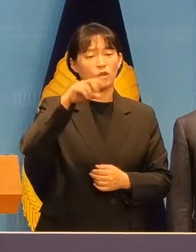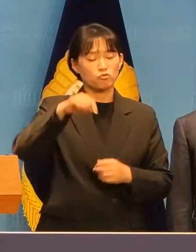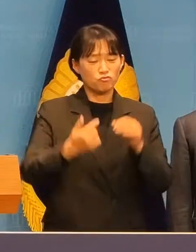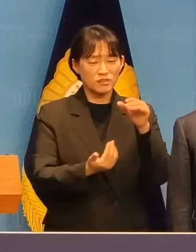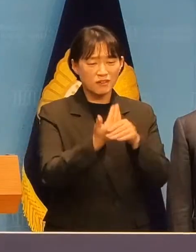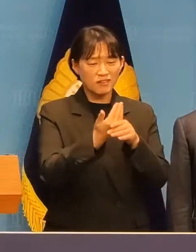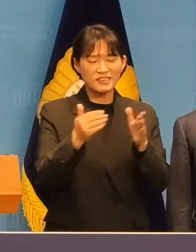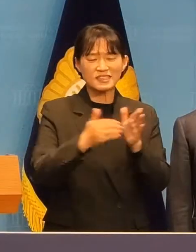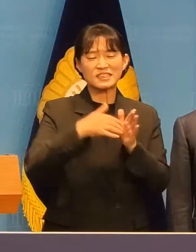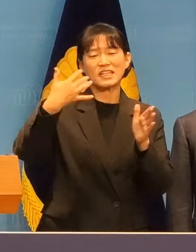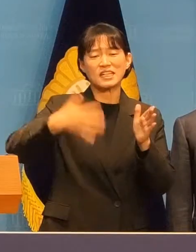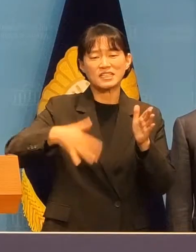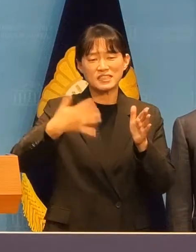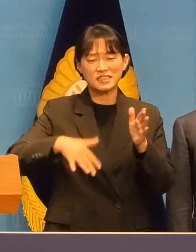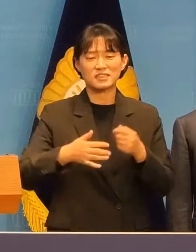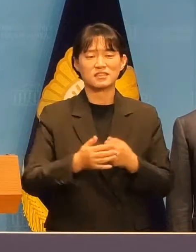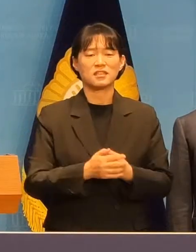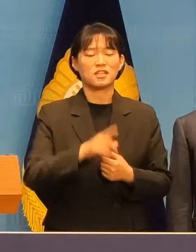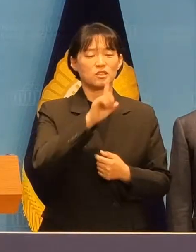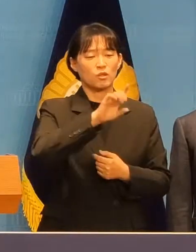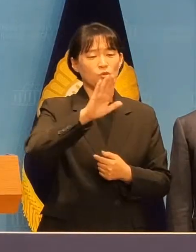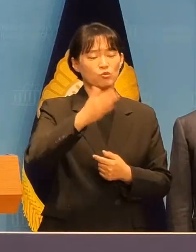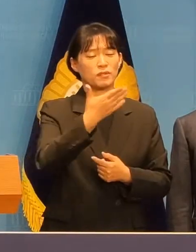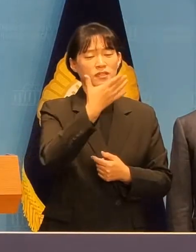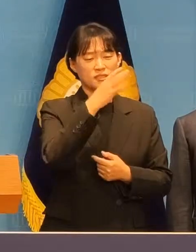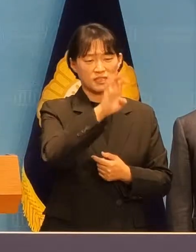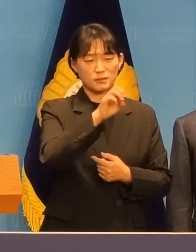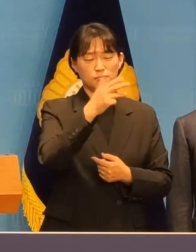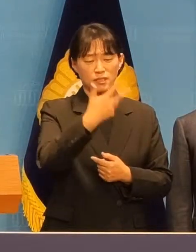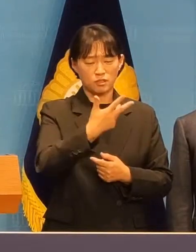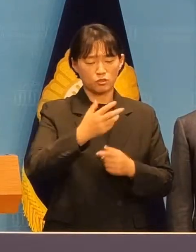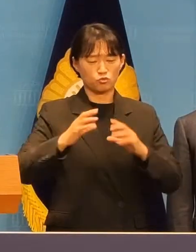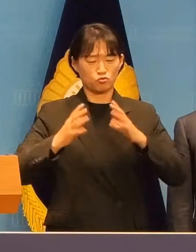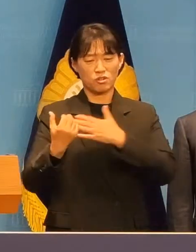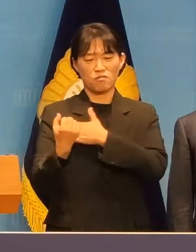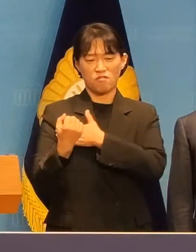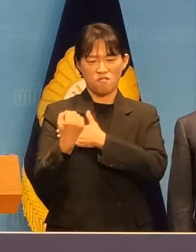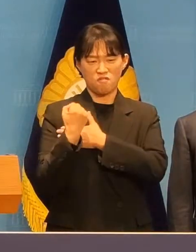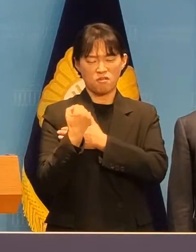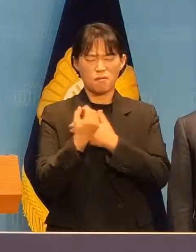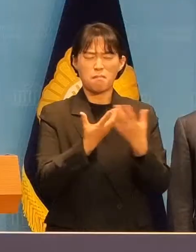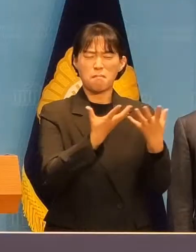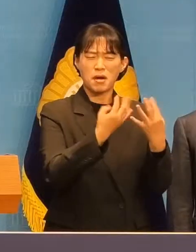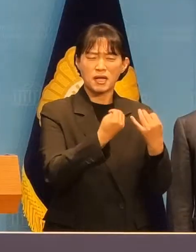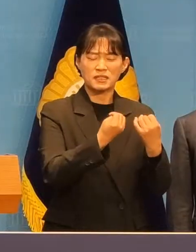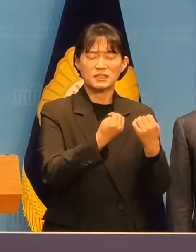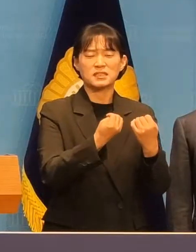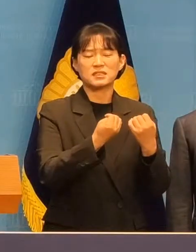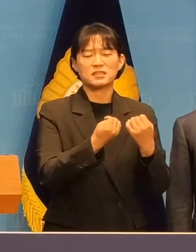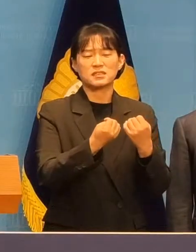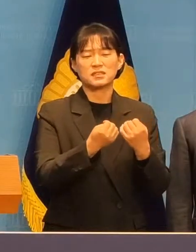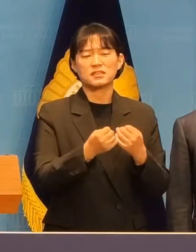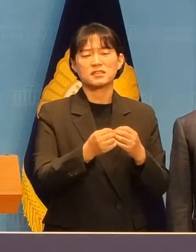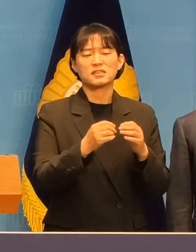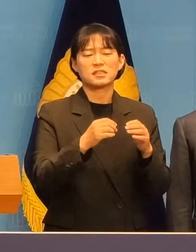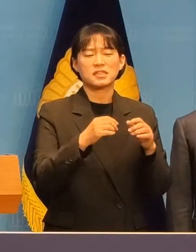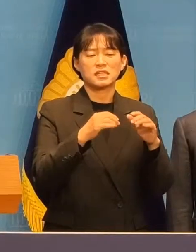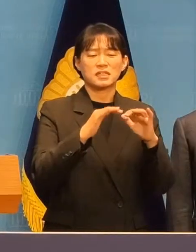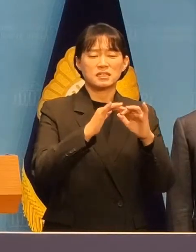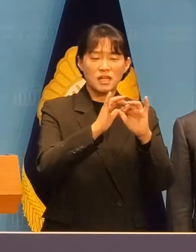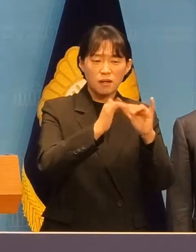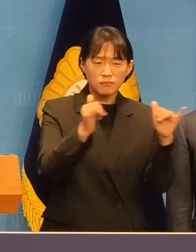끝나지 않았습니다. 여순 사건은 1948년 국가 공권력에 의해 수많은 무고한 민간인이